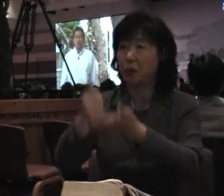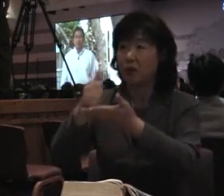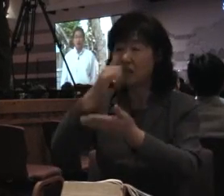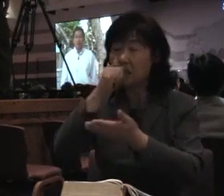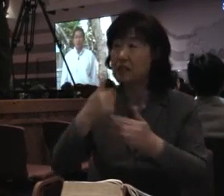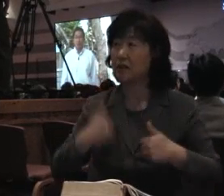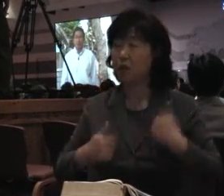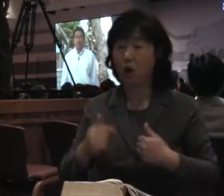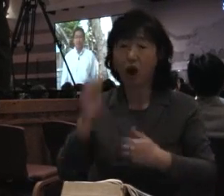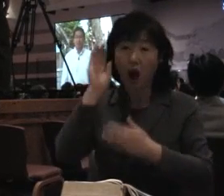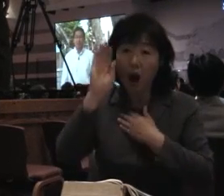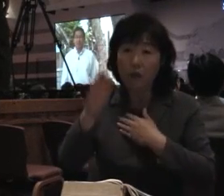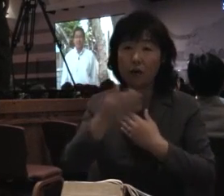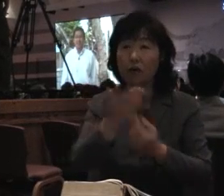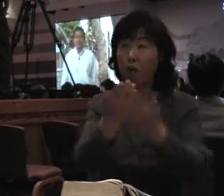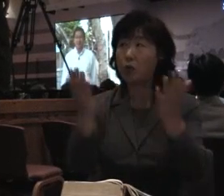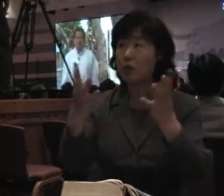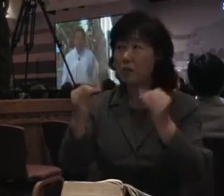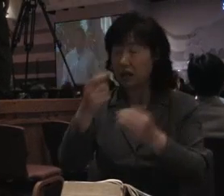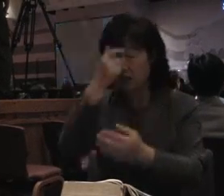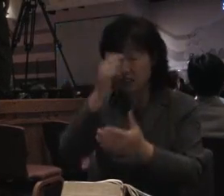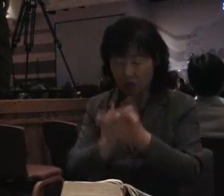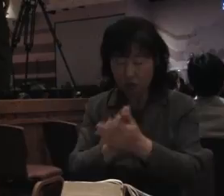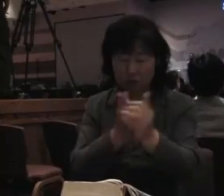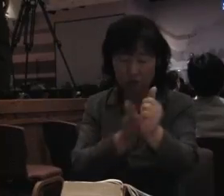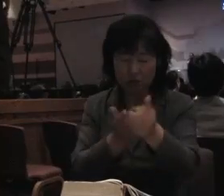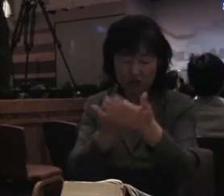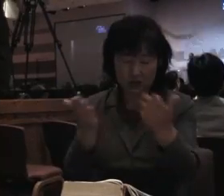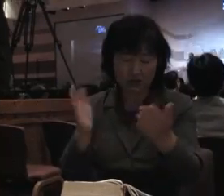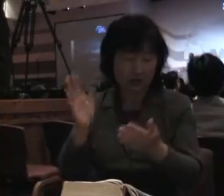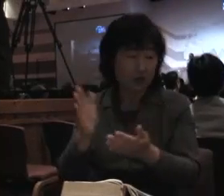앞으로 여러분들의 많은 기도 부탁드리겠습니다. 감사합니다.